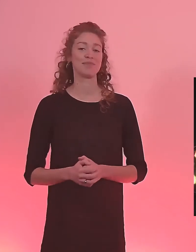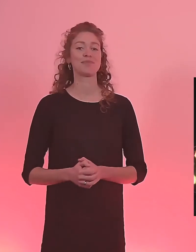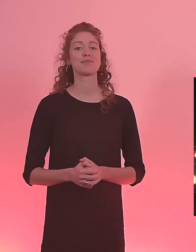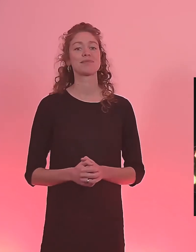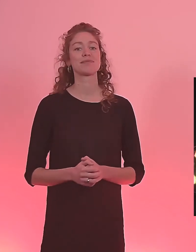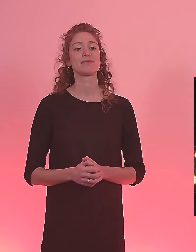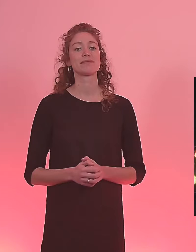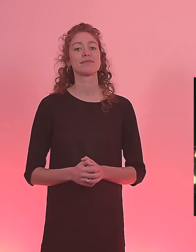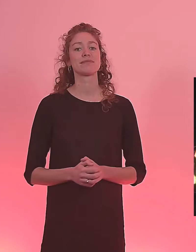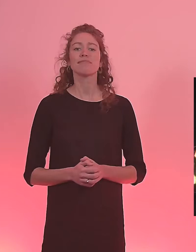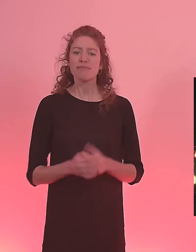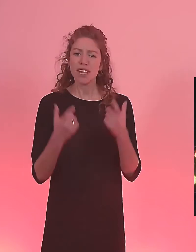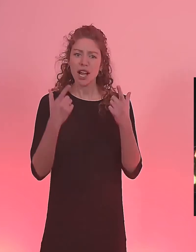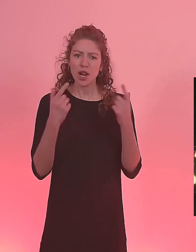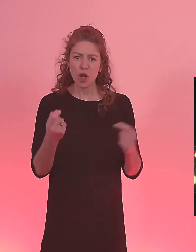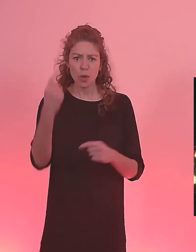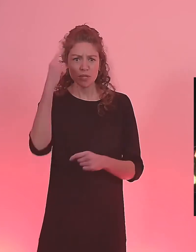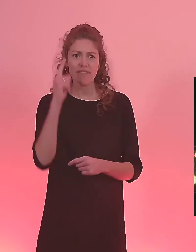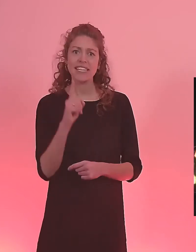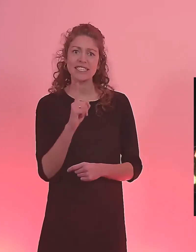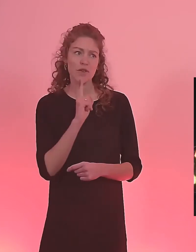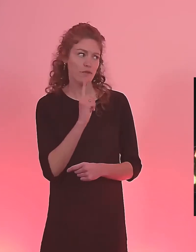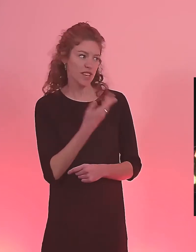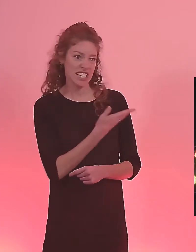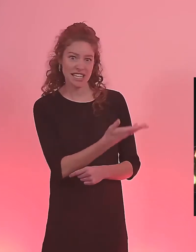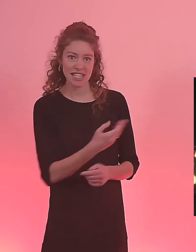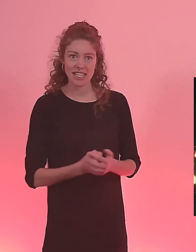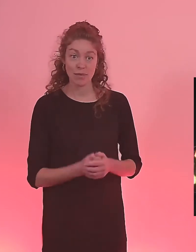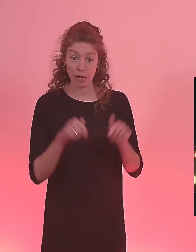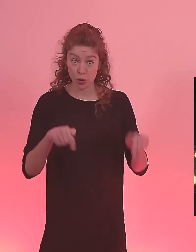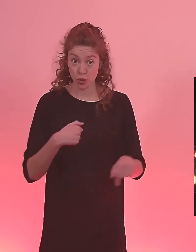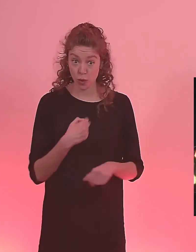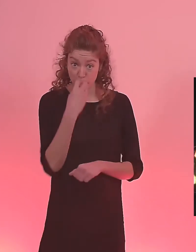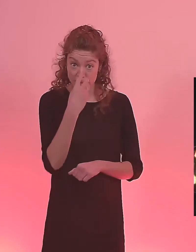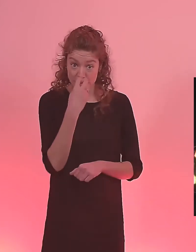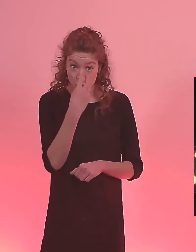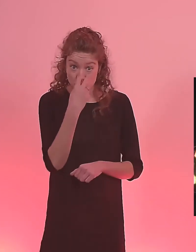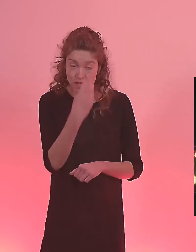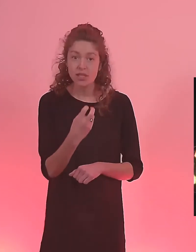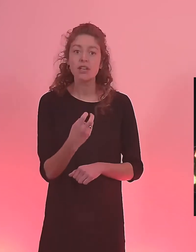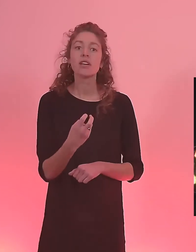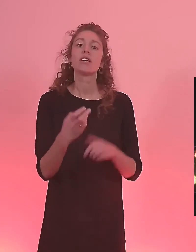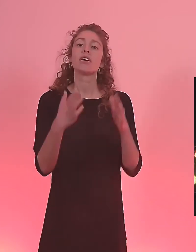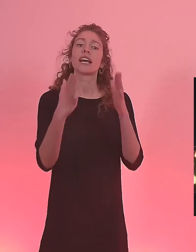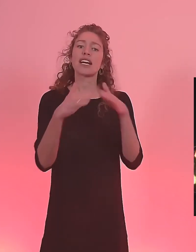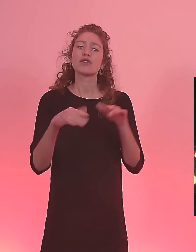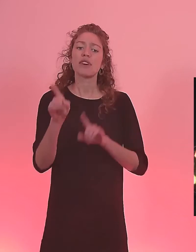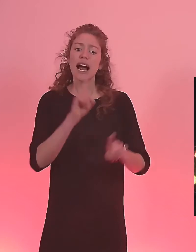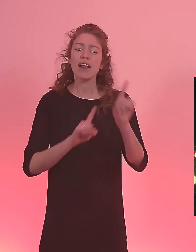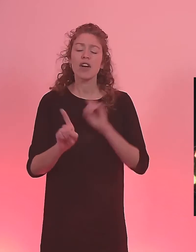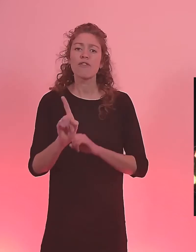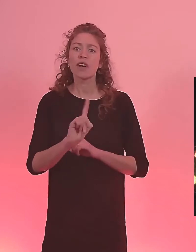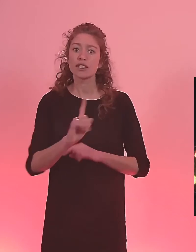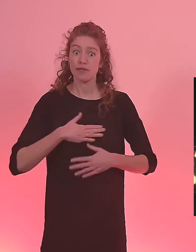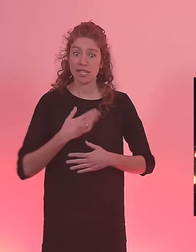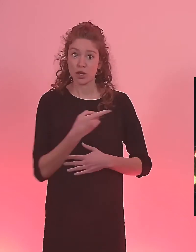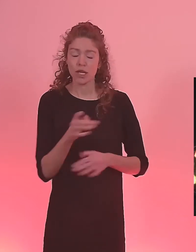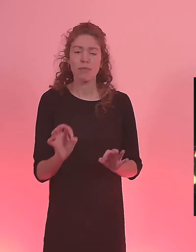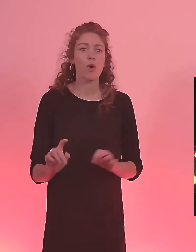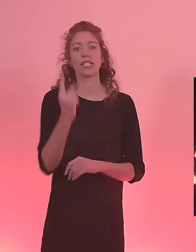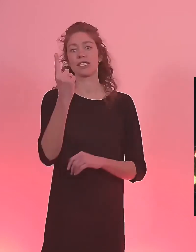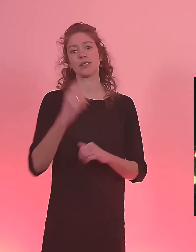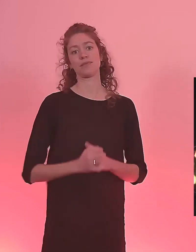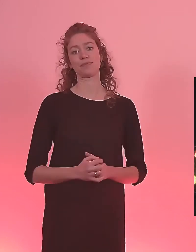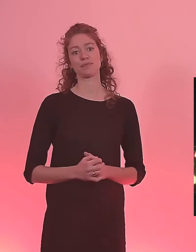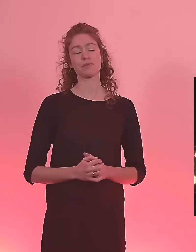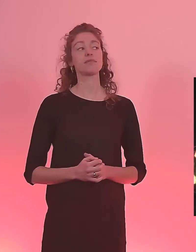wie jullie zijn. Maar waar ik nu benieuwd naar ben, is wat vinden jullie het mooiste aan het kerstverhaal? Het mooiste van het kerstverhaal vind